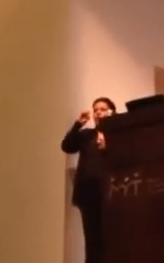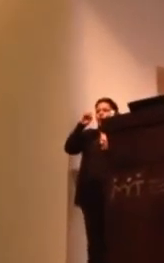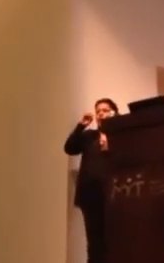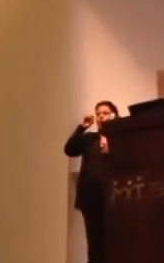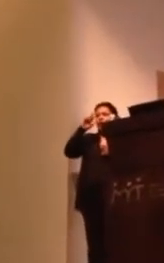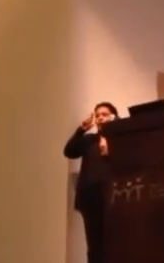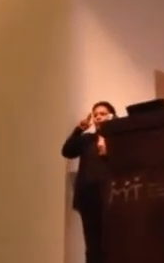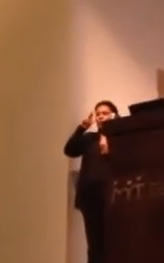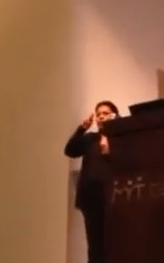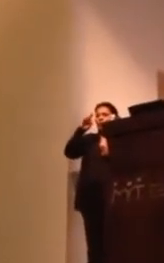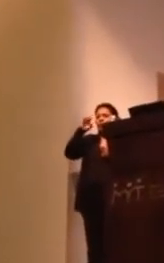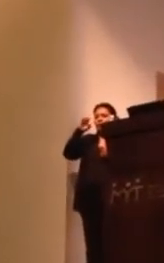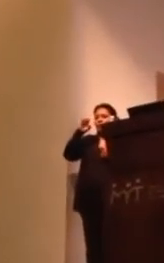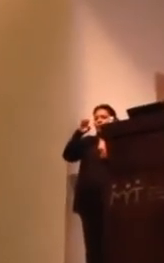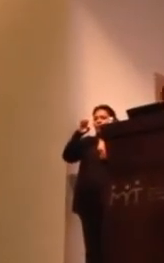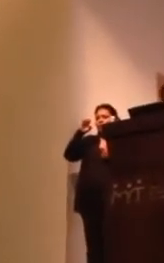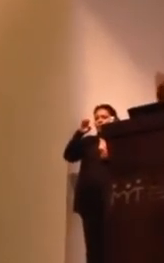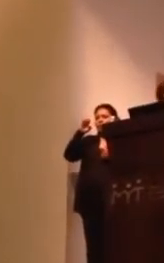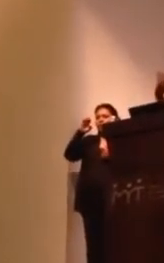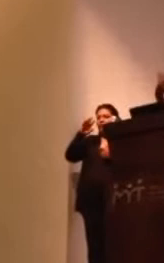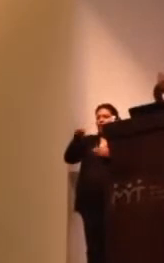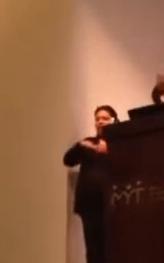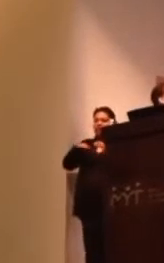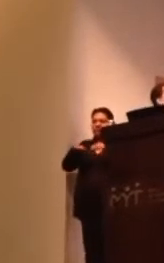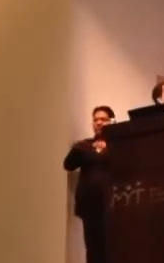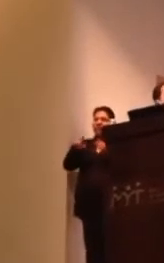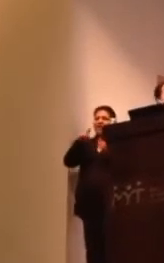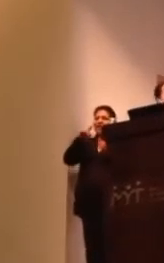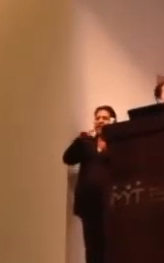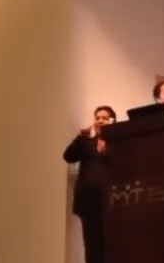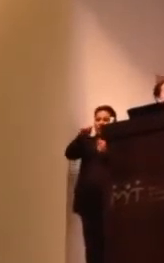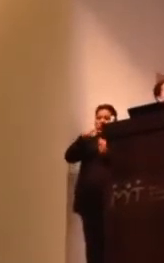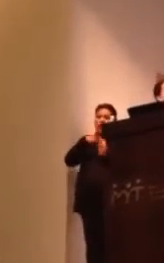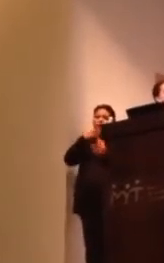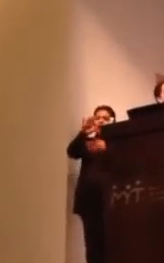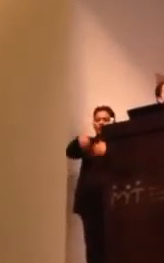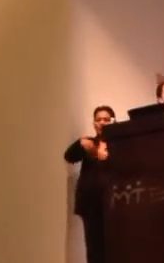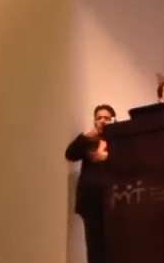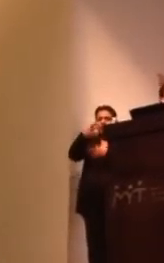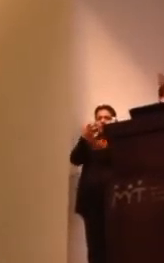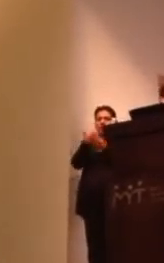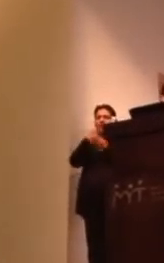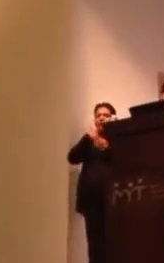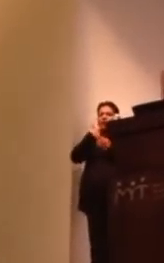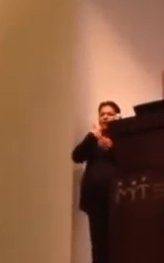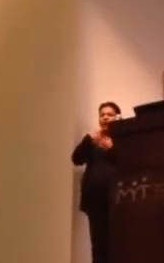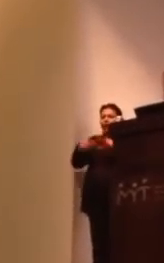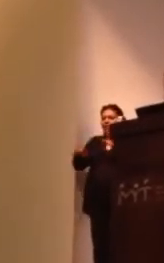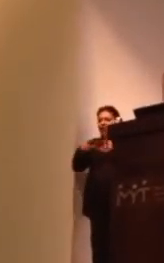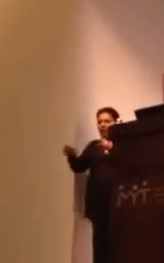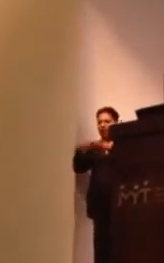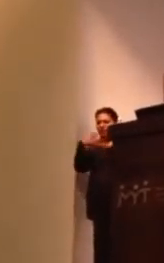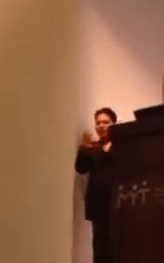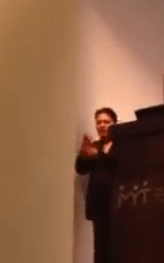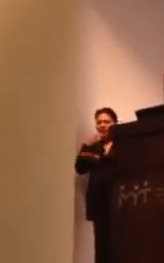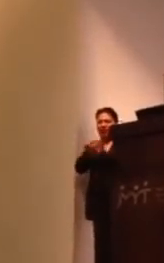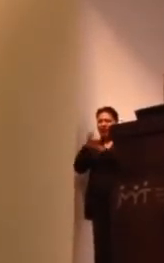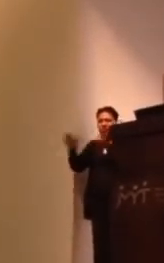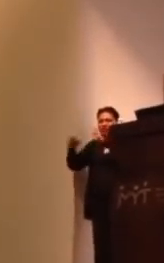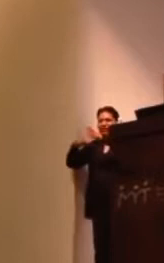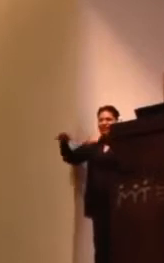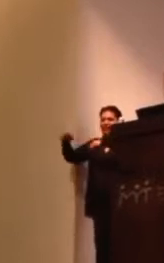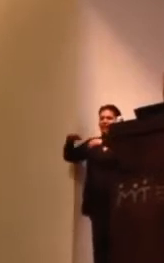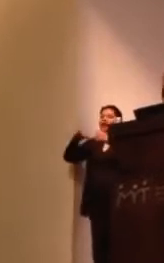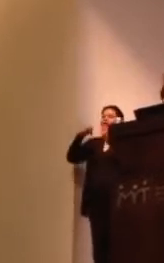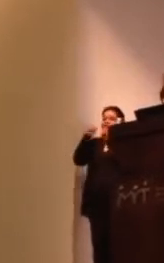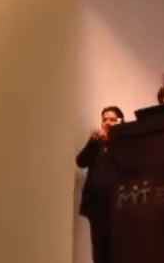TDAH. Ok. Evita tareas que requieren esfuerzos de concentración. Cuando tú hace rato me estabas preguntando cuáles son